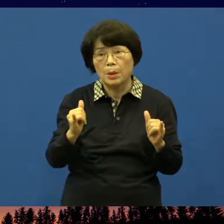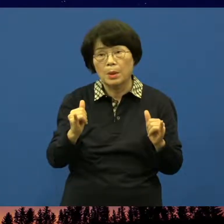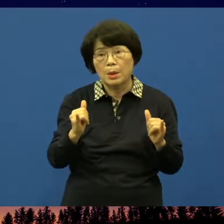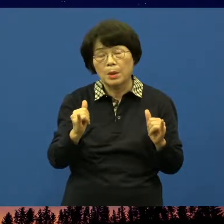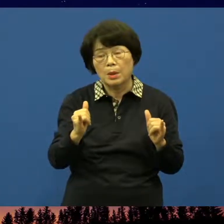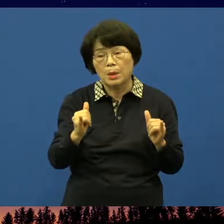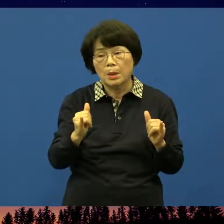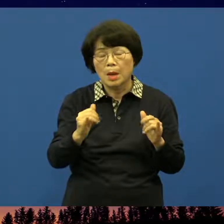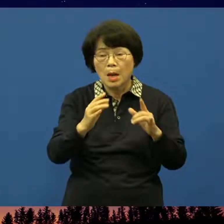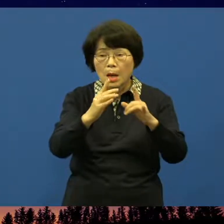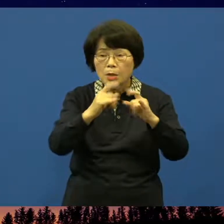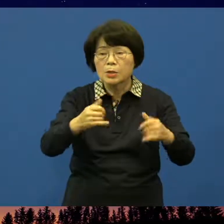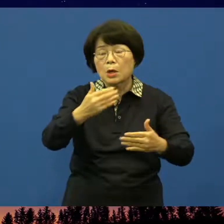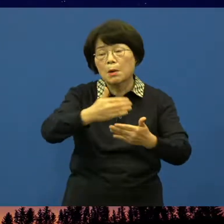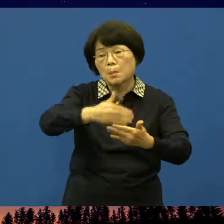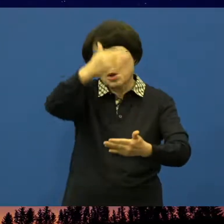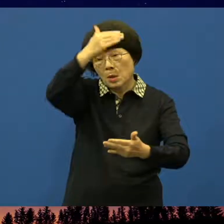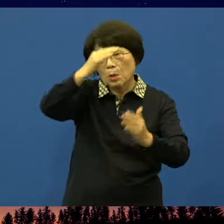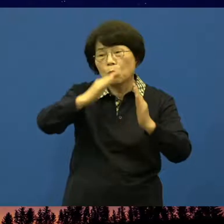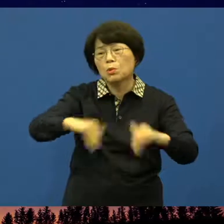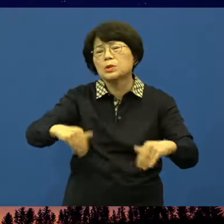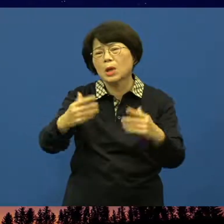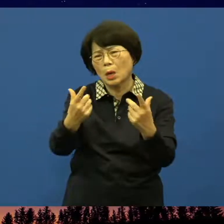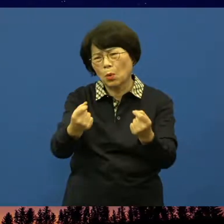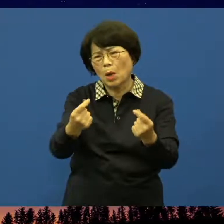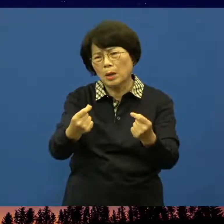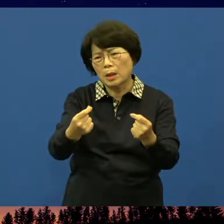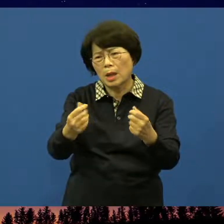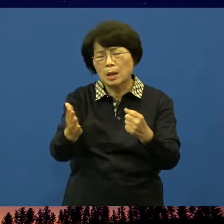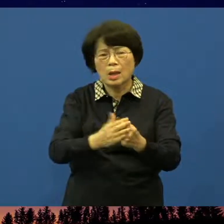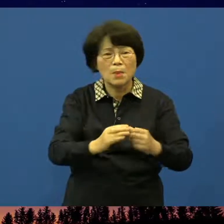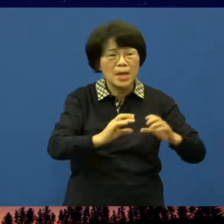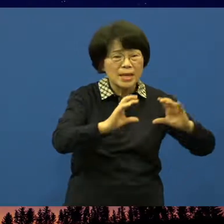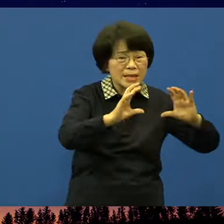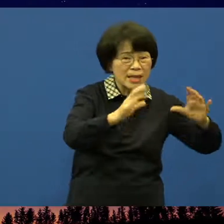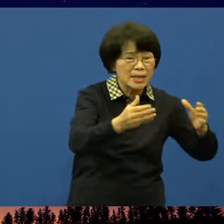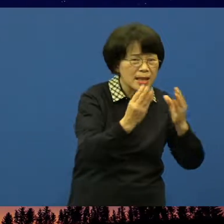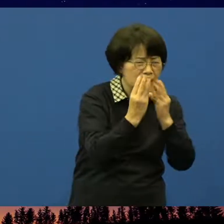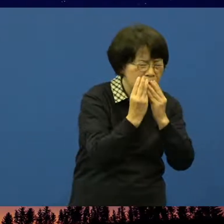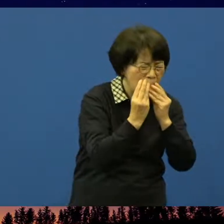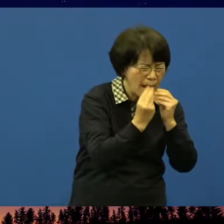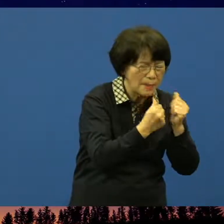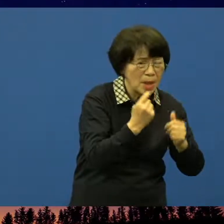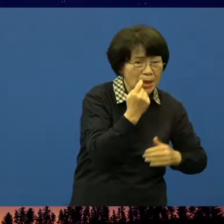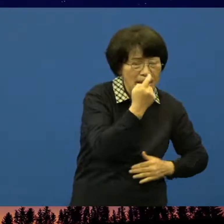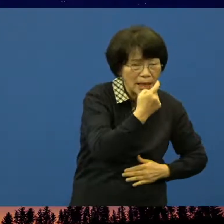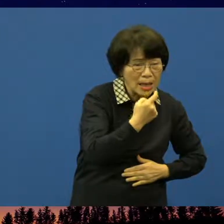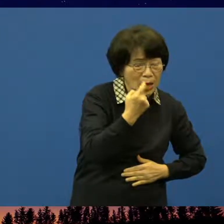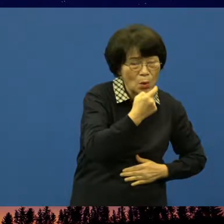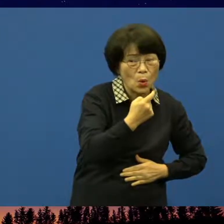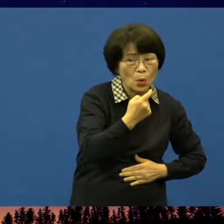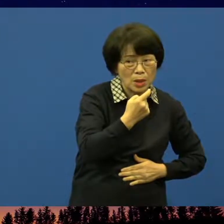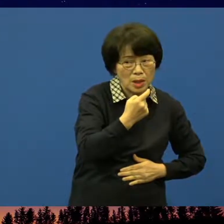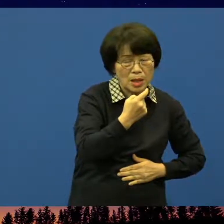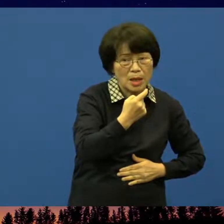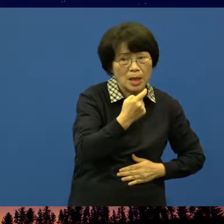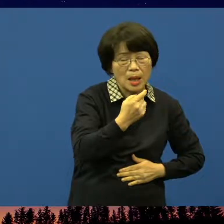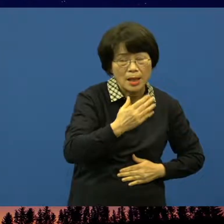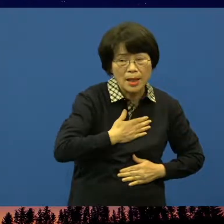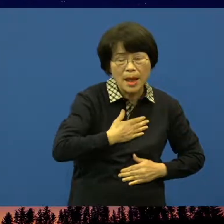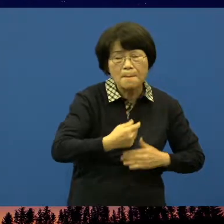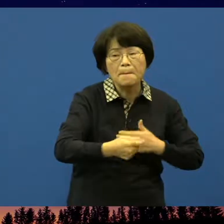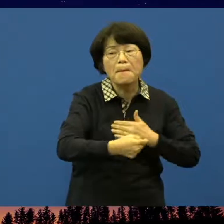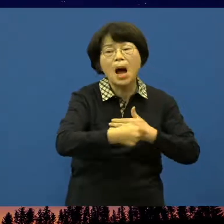사람들은 성벽이 없는 것과 똑같아요. 그러니까 온갖 세상의 잡다한 이론과 그런 논리들이